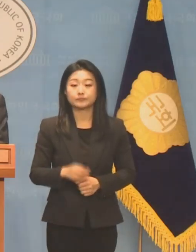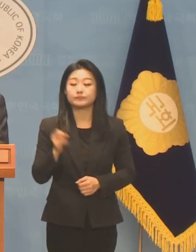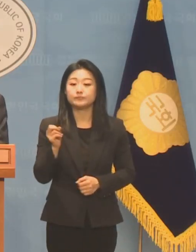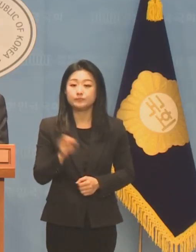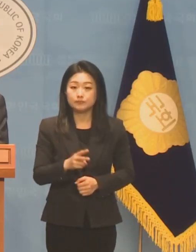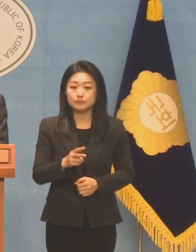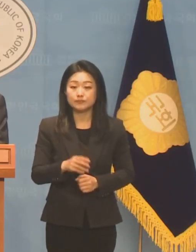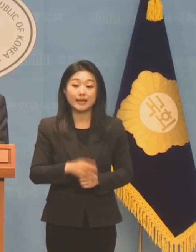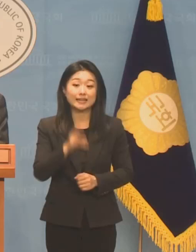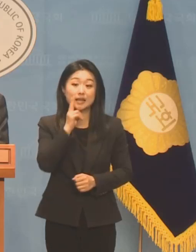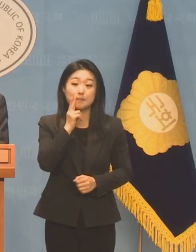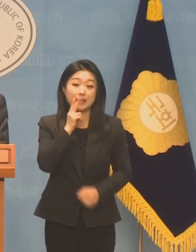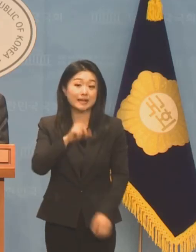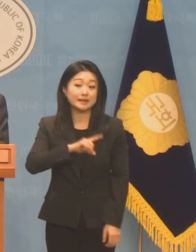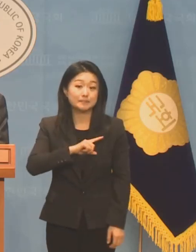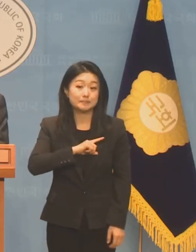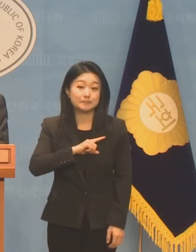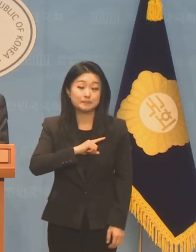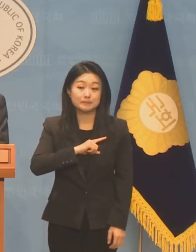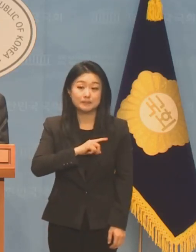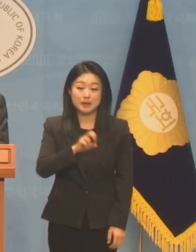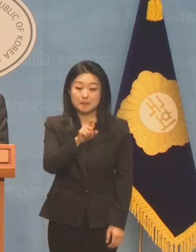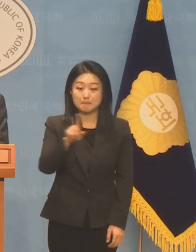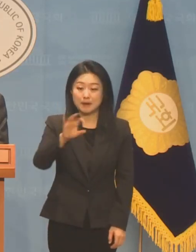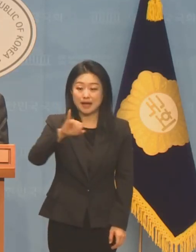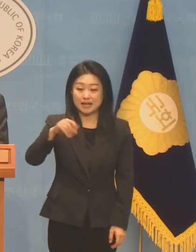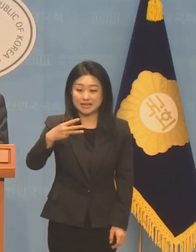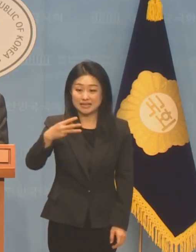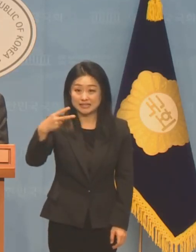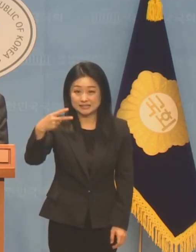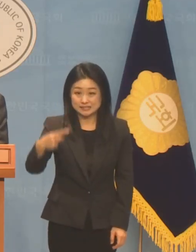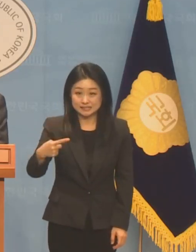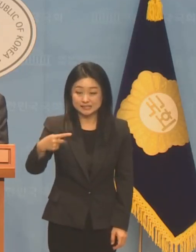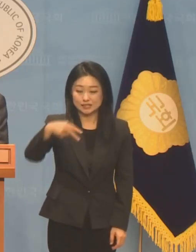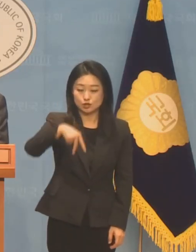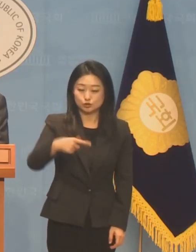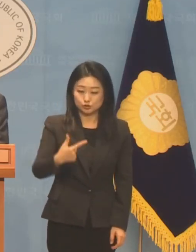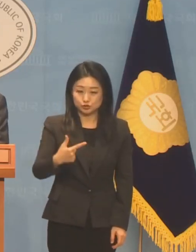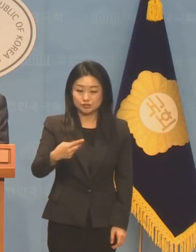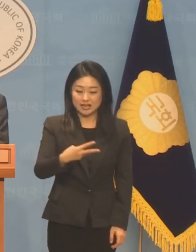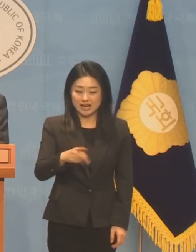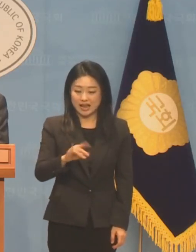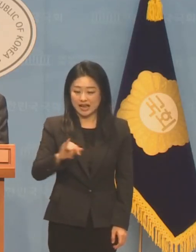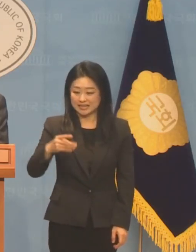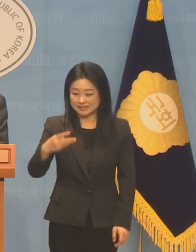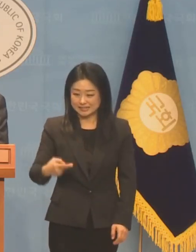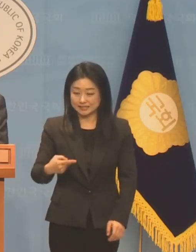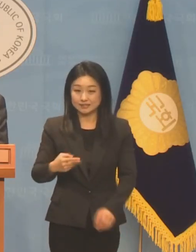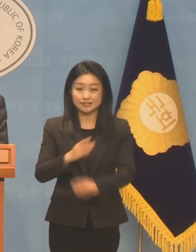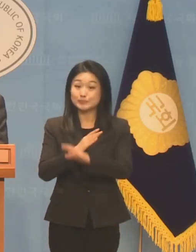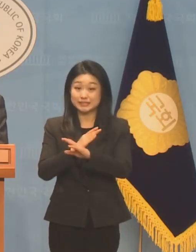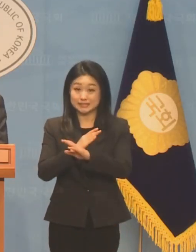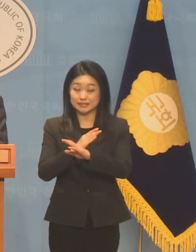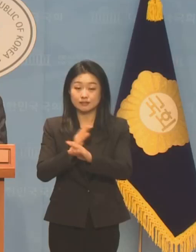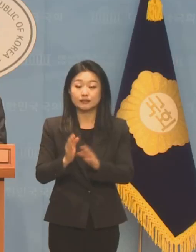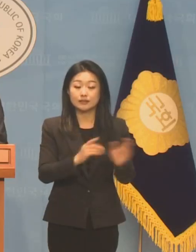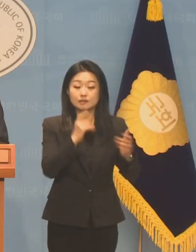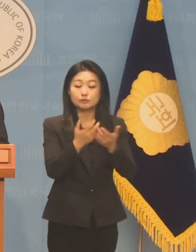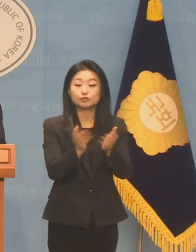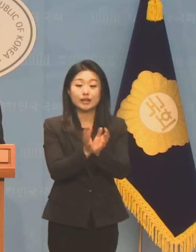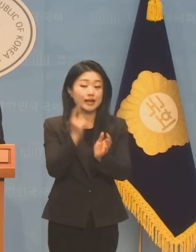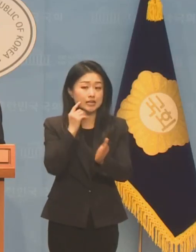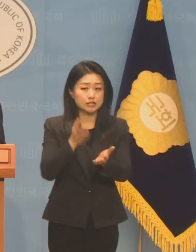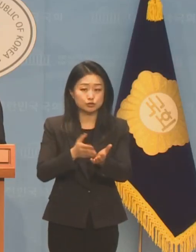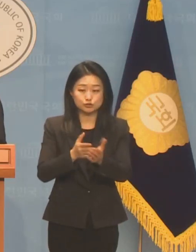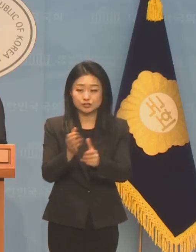하물며 담배 이름에도 마일드, 순, 라이트 이런 단어를 금지하고 있는 실정인데, 민주당이